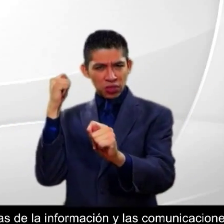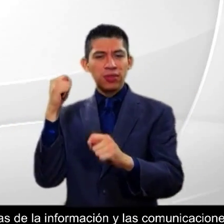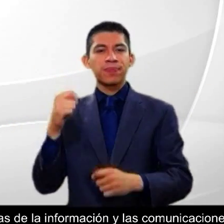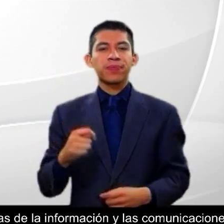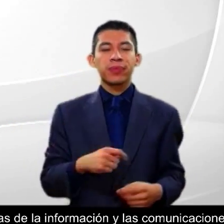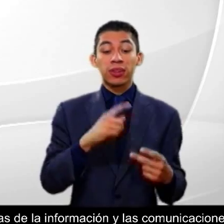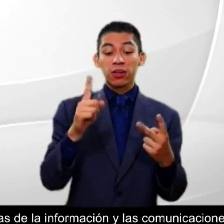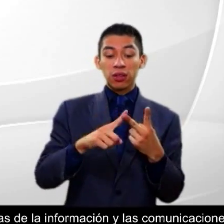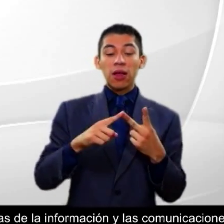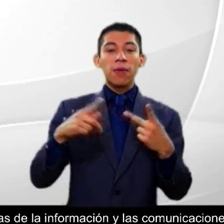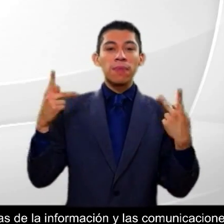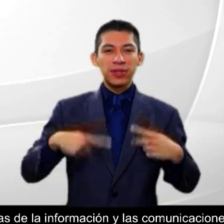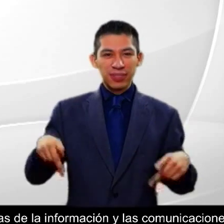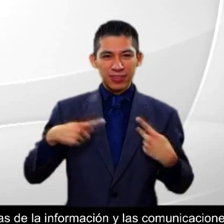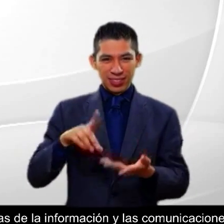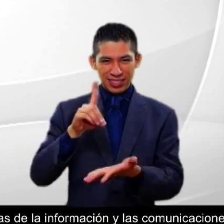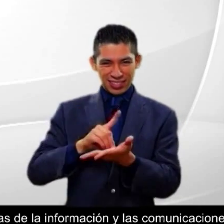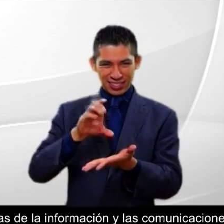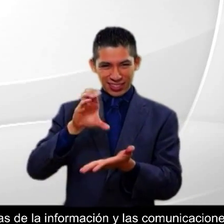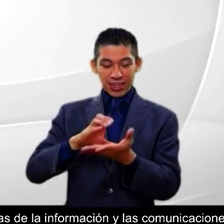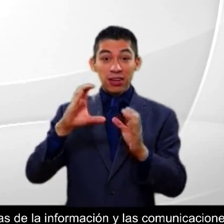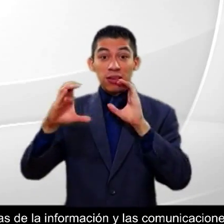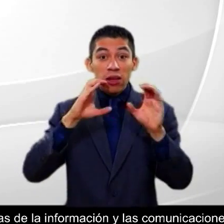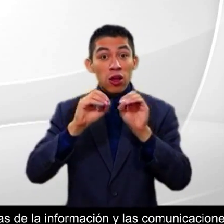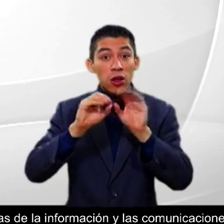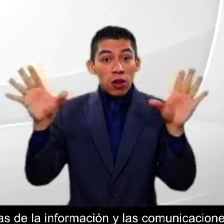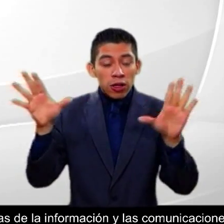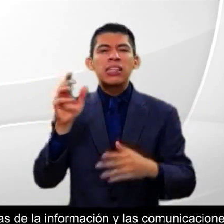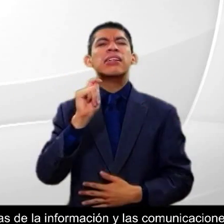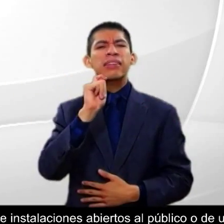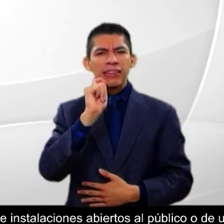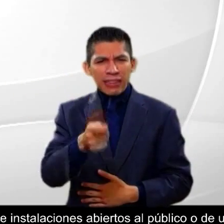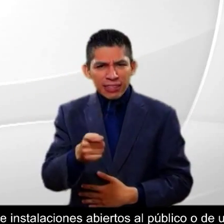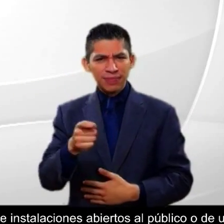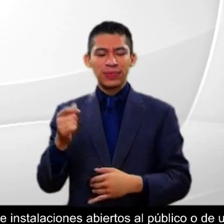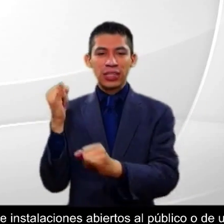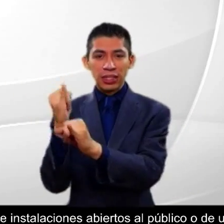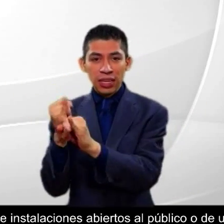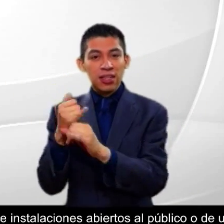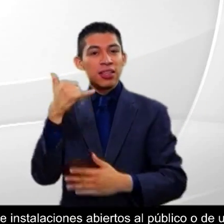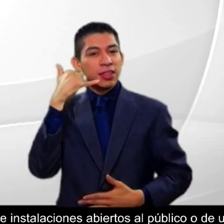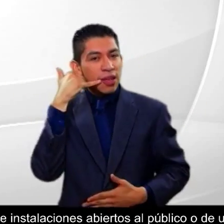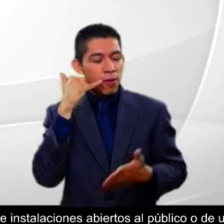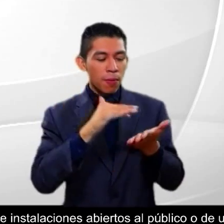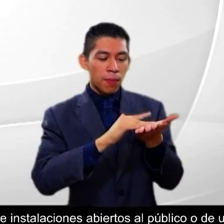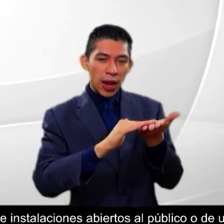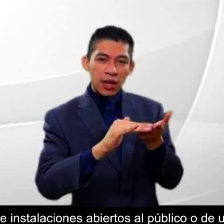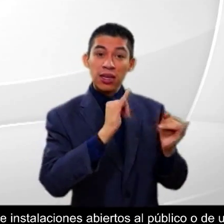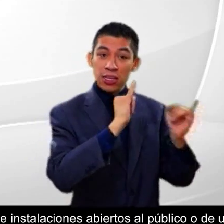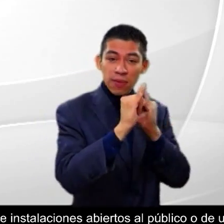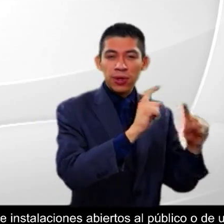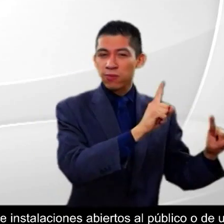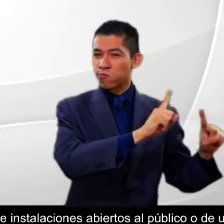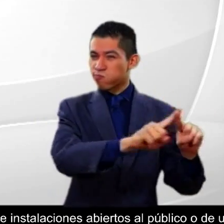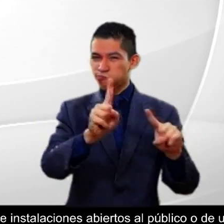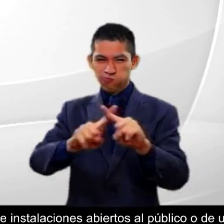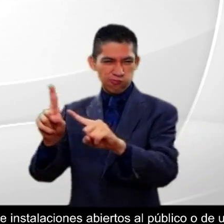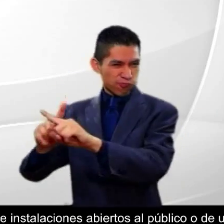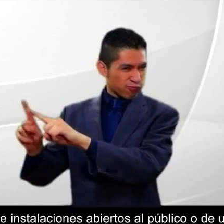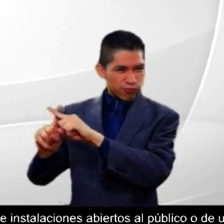tecnologías de la información y las comunicaciones Y a otros servicios e instalaciones abiertos al público o de uso público